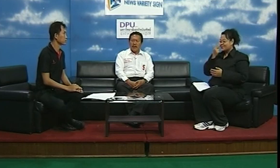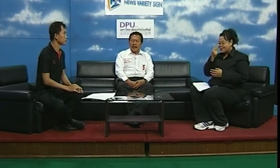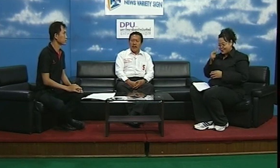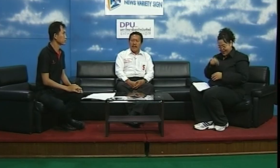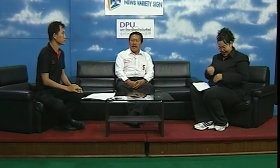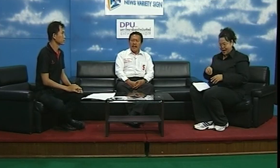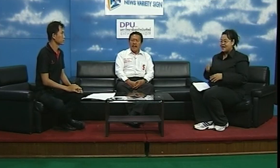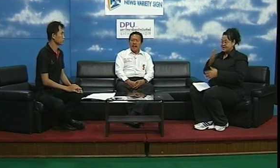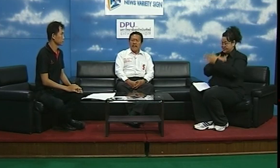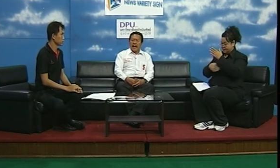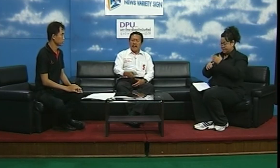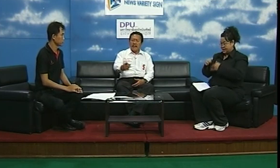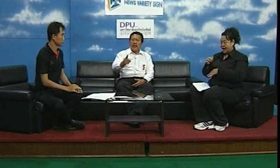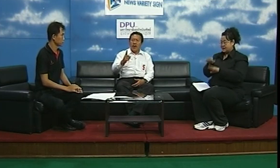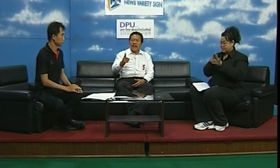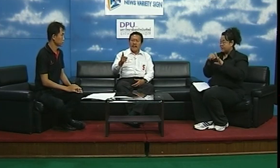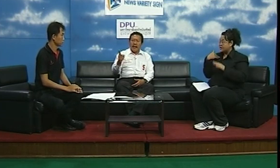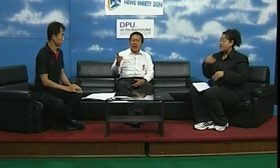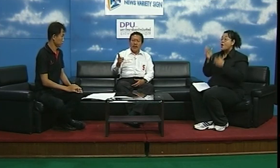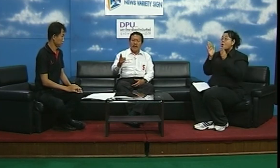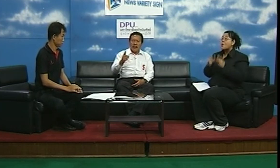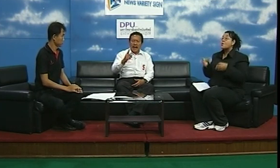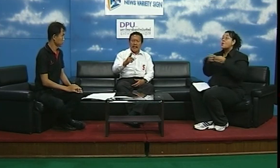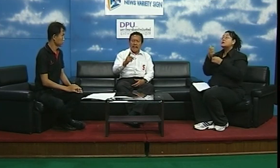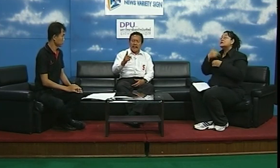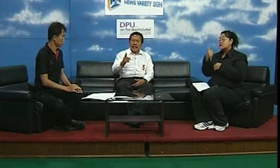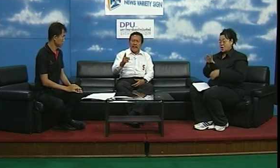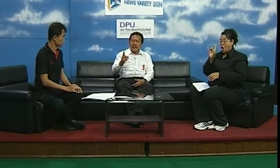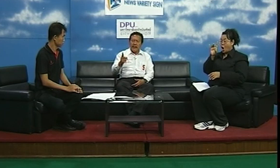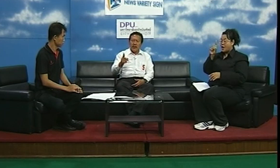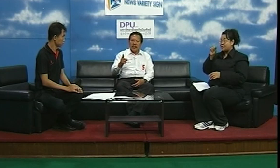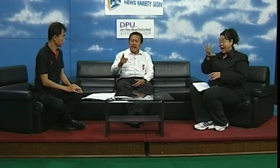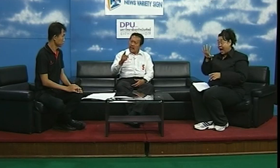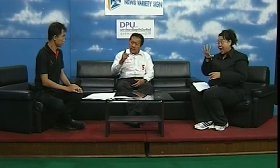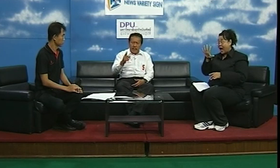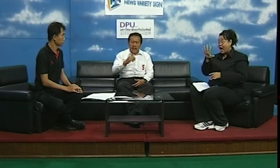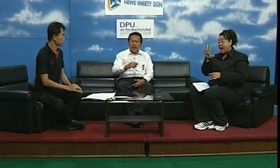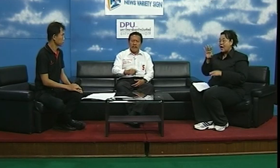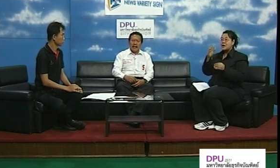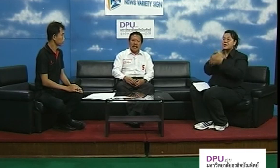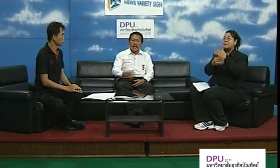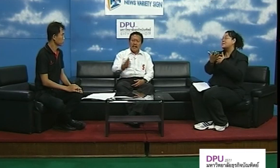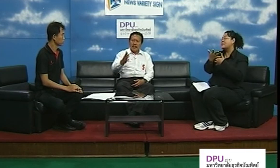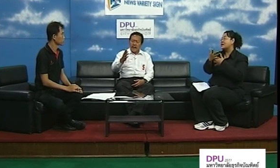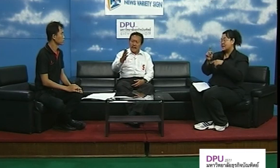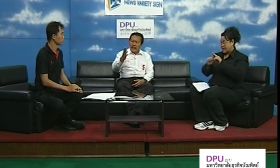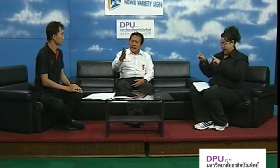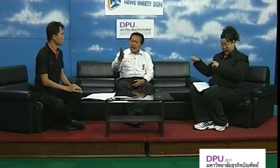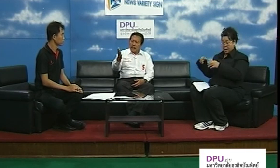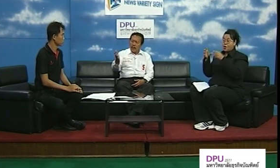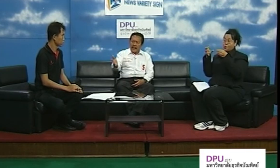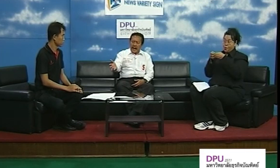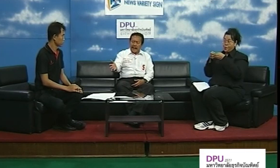อวผู้สมัผมเนี่ยพักอื่นมี 125 คนพักลกประเทศไทยมี 11 คนแต่ผมมผู้สมัครเนี่ยที่เป็น